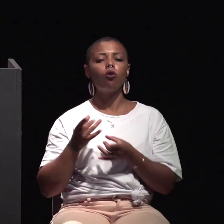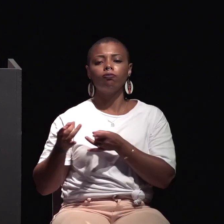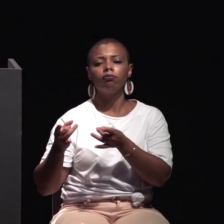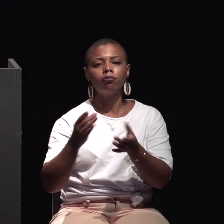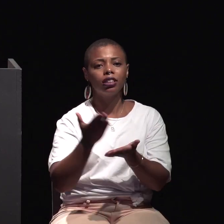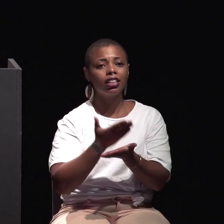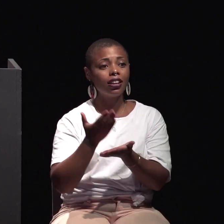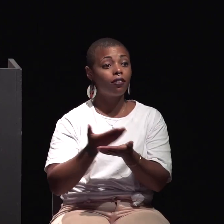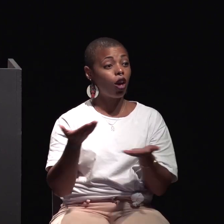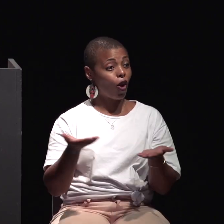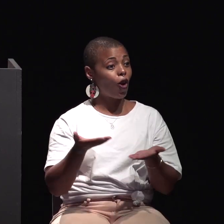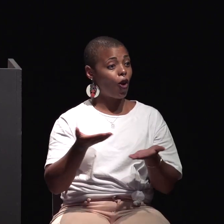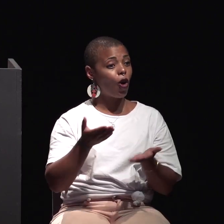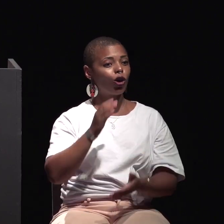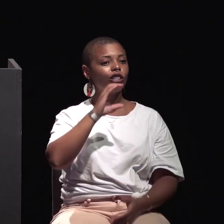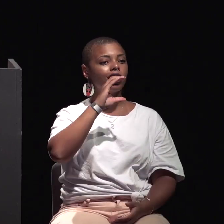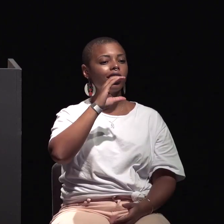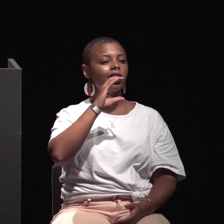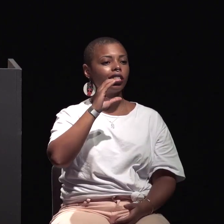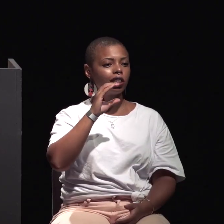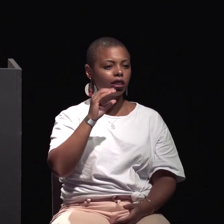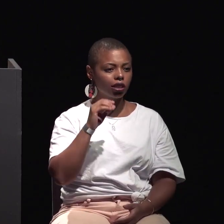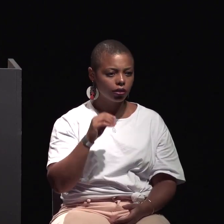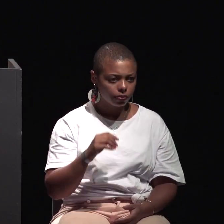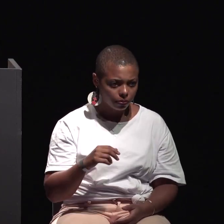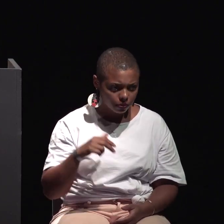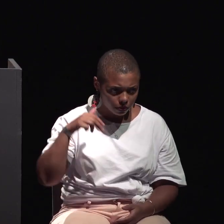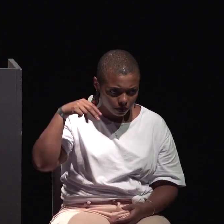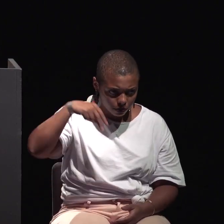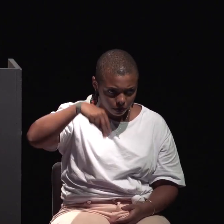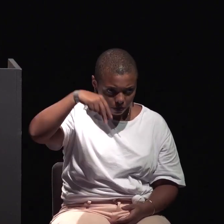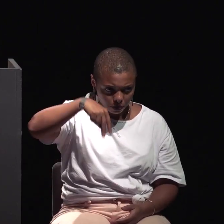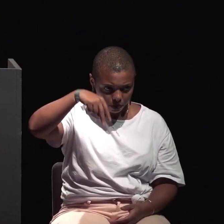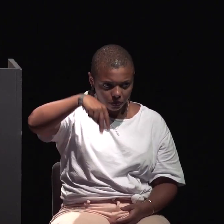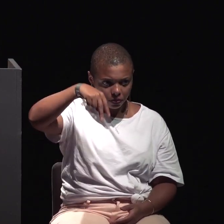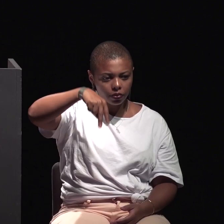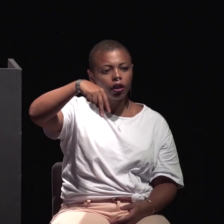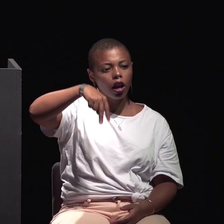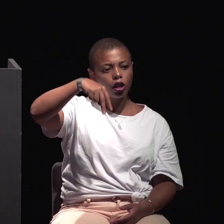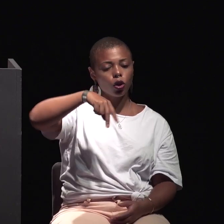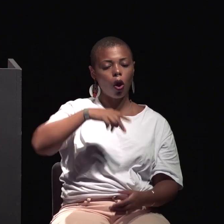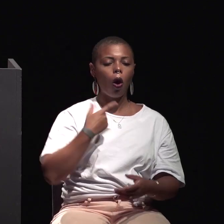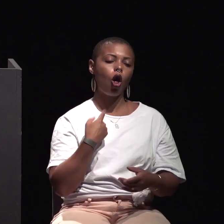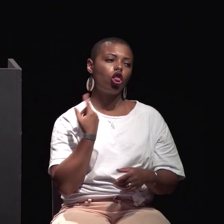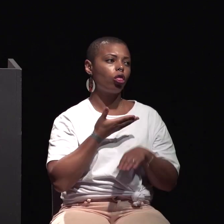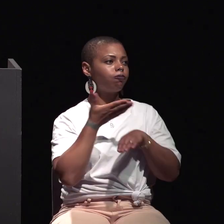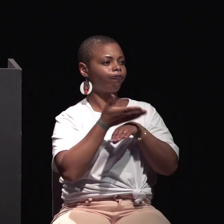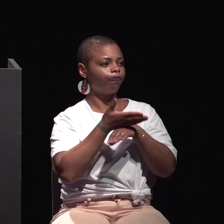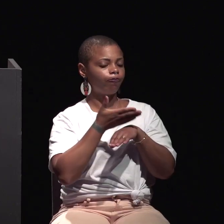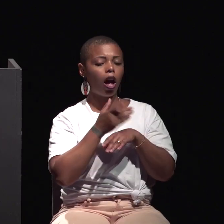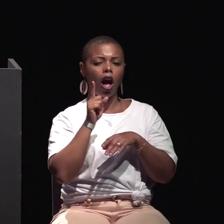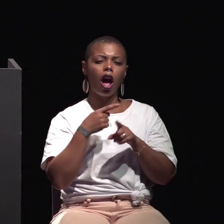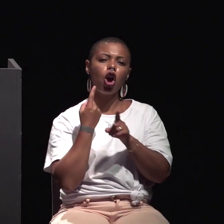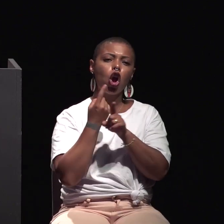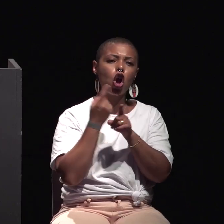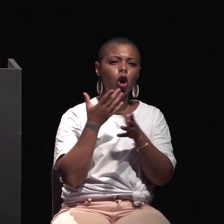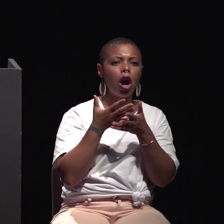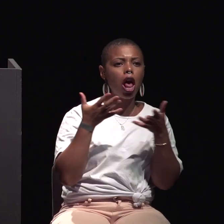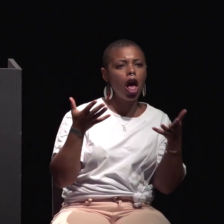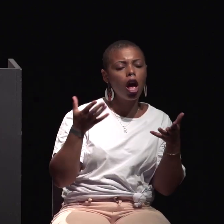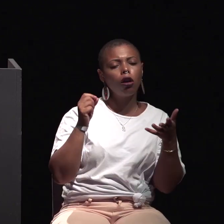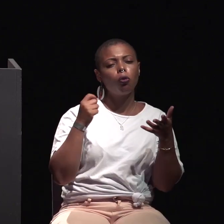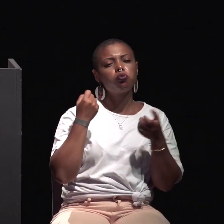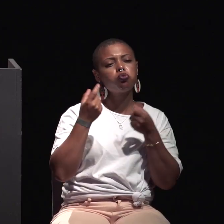Cultural São Paulo que nos abriga. Foram encontros grandes, pequenos, alguns com